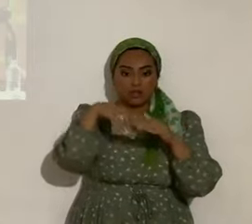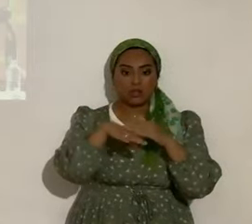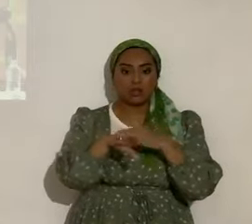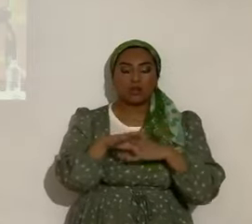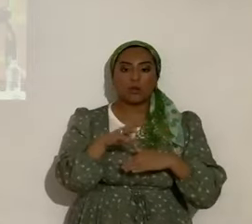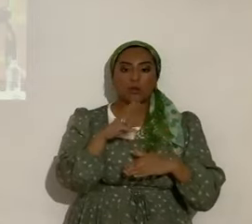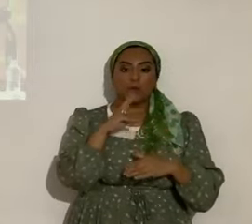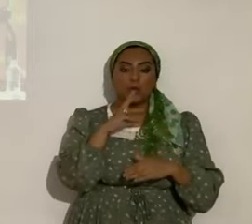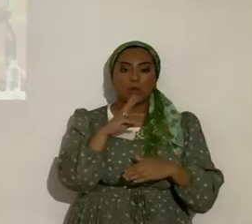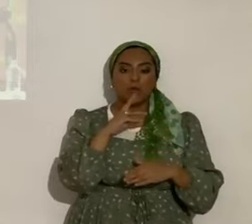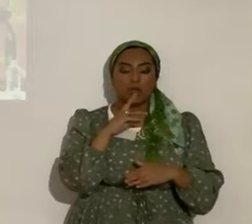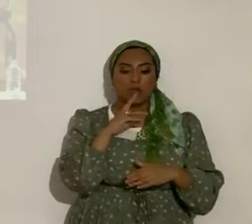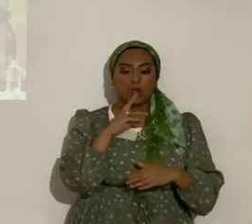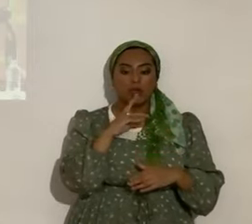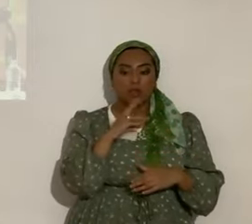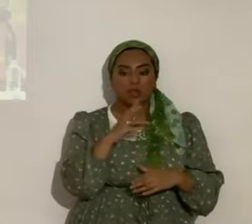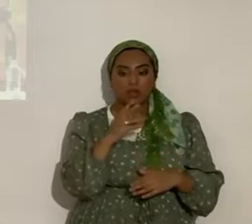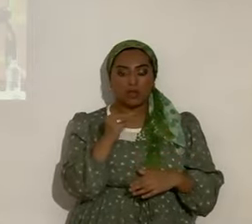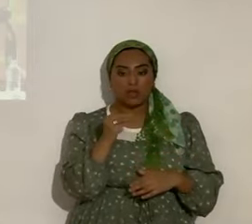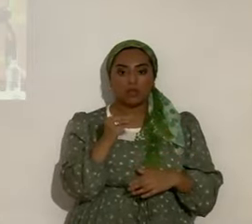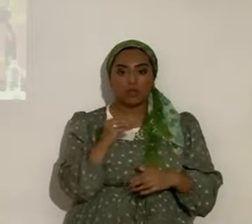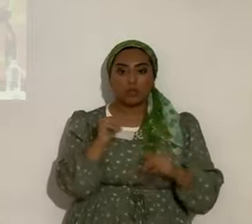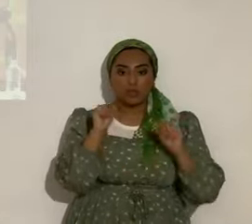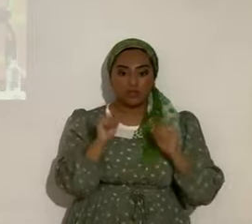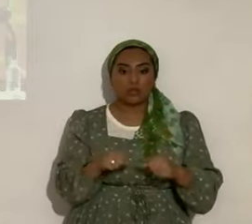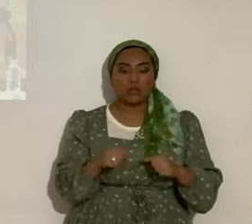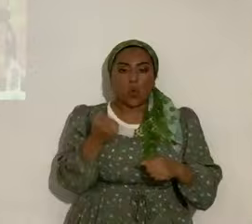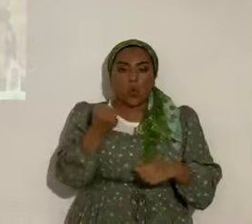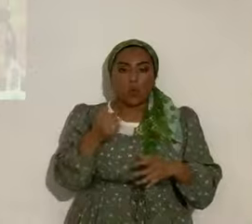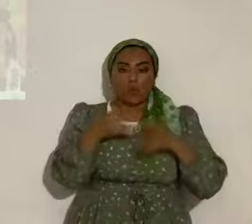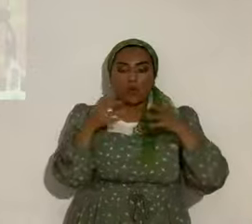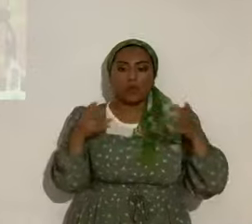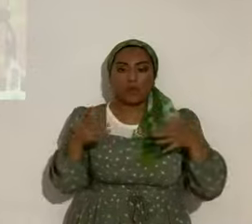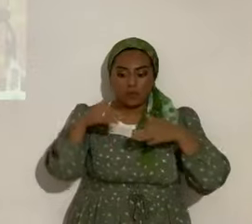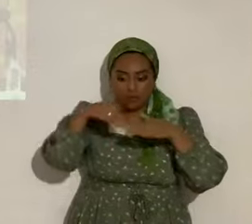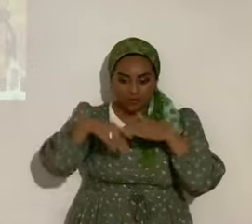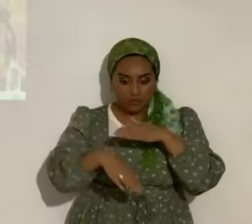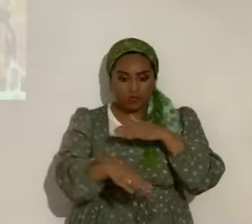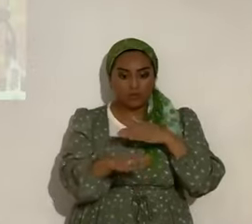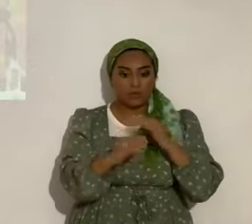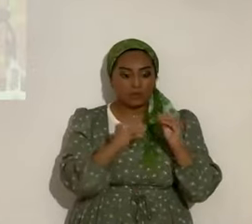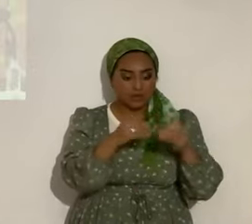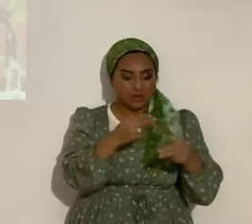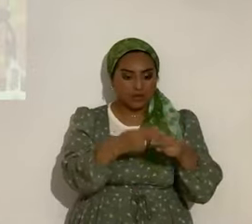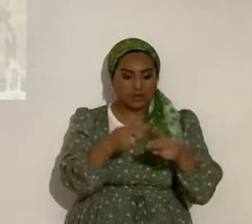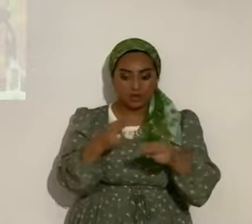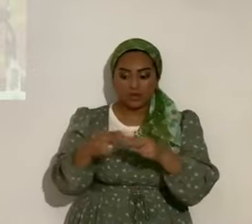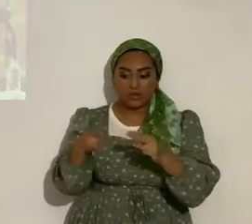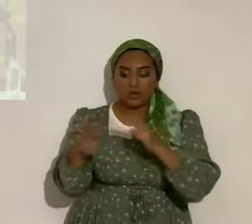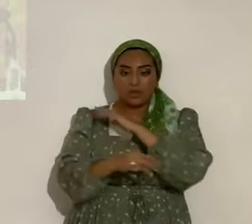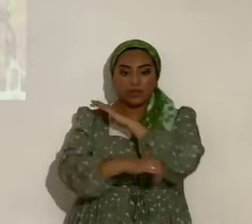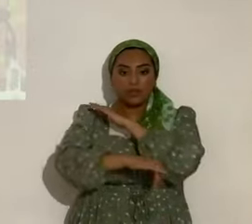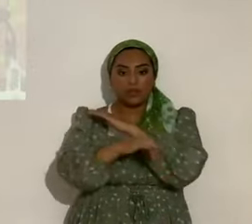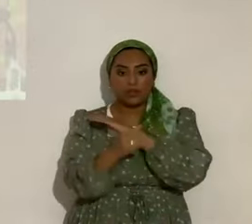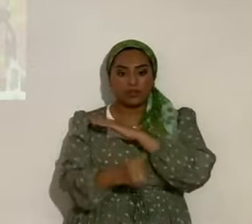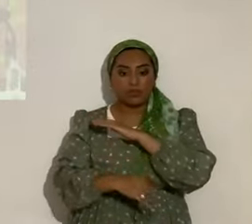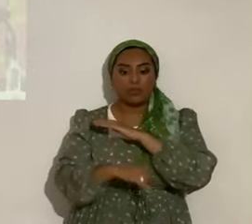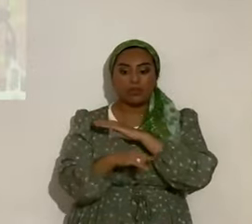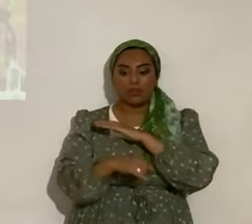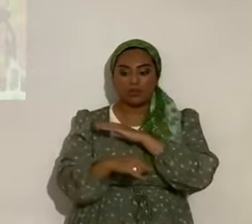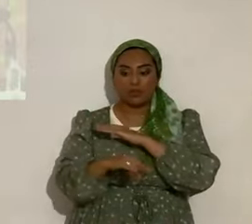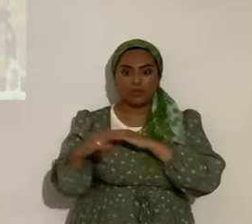mar y podía aguantar bastante la respiración, tanto para estarle poniendo el nombre a las ballenas, a los tiburones, a los